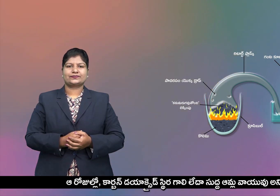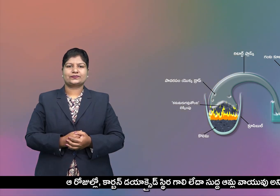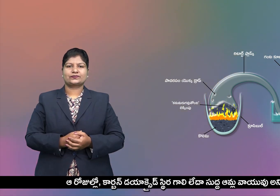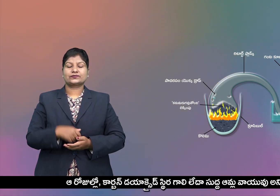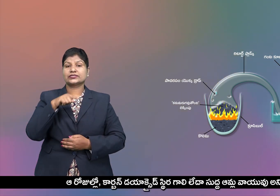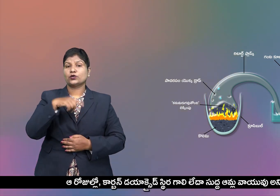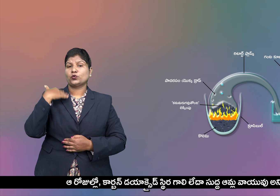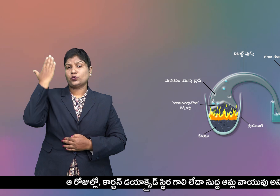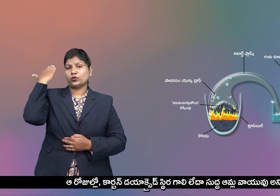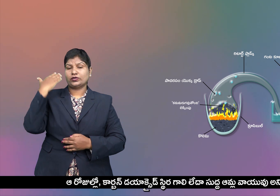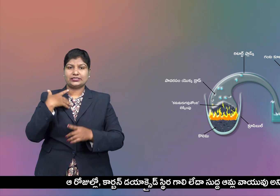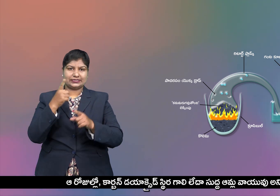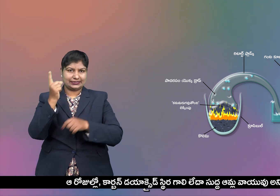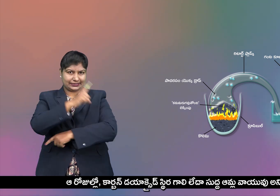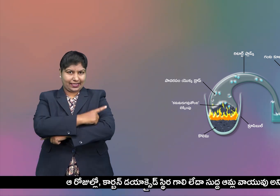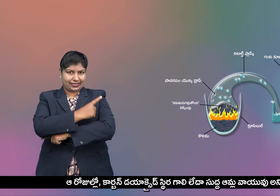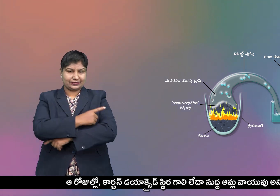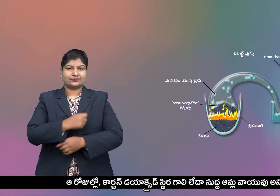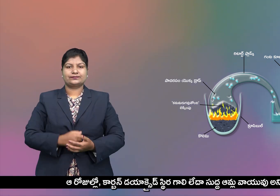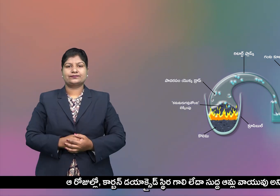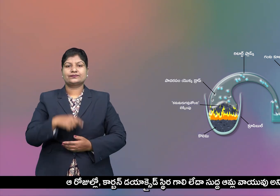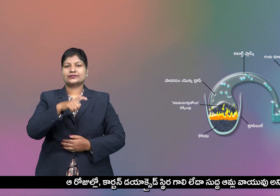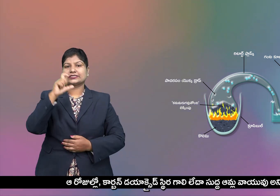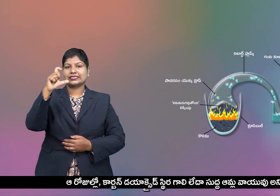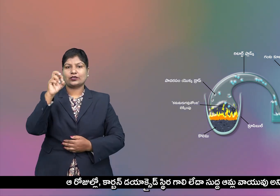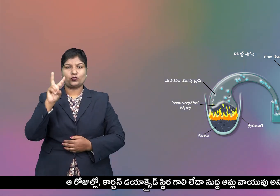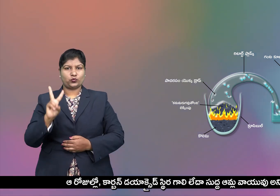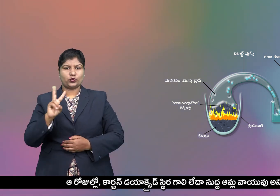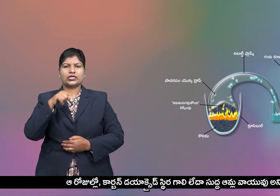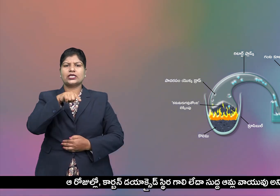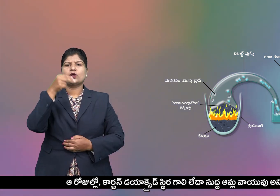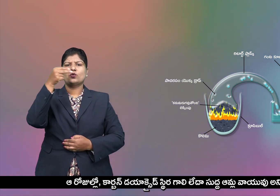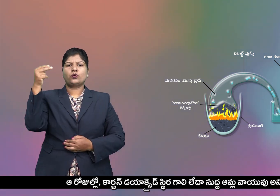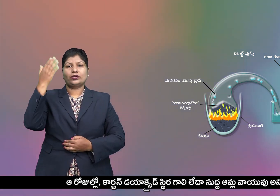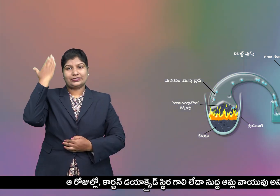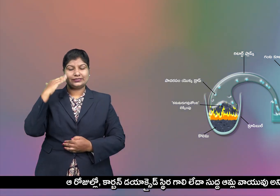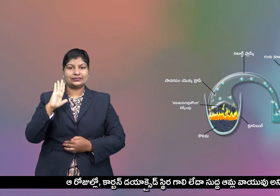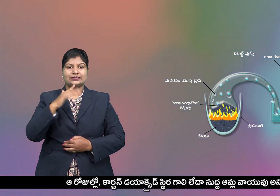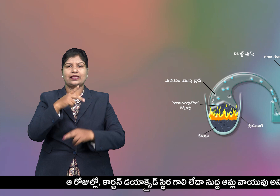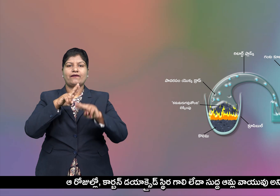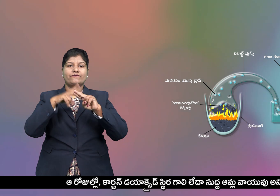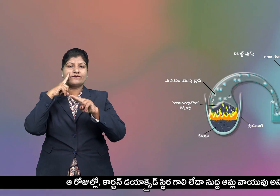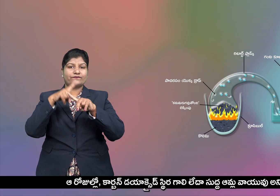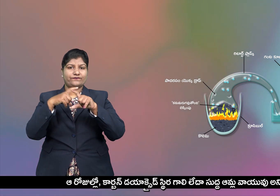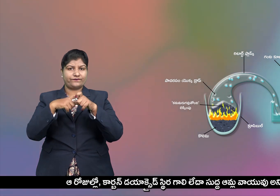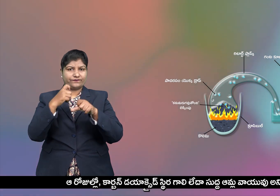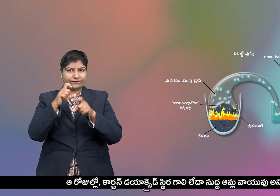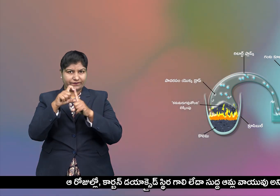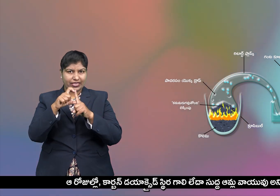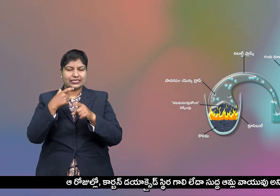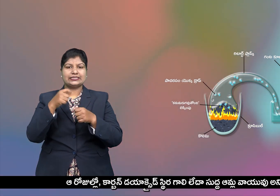ఆ రోజుల్లో కార్బన్ డయాక్సైడ్ స్థిరగాలి లేదా శుద్ధ ఆమ్ల వాయువు